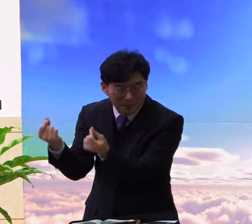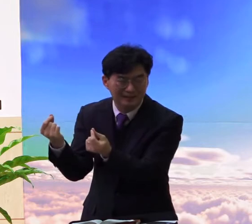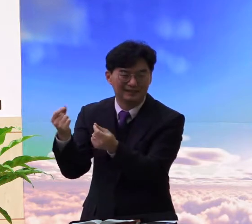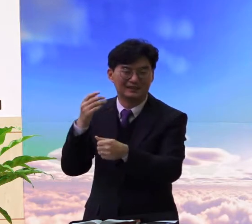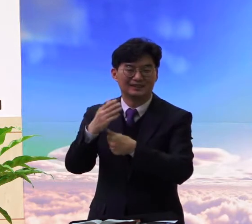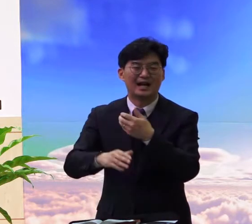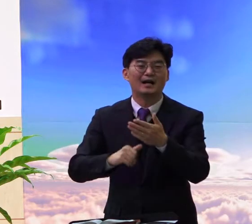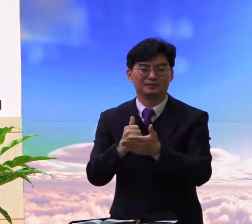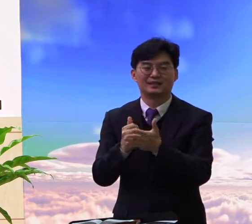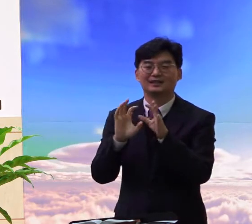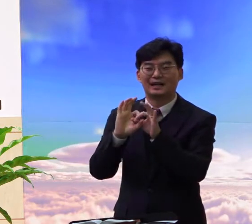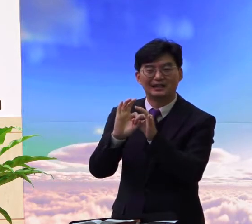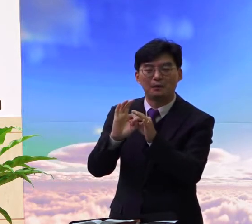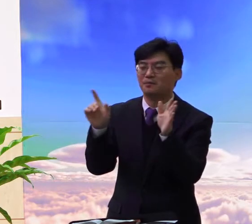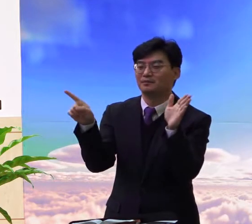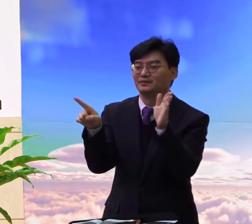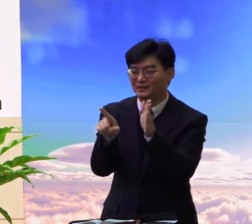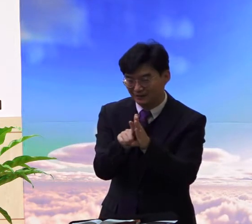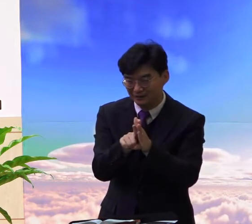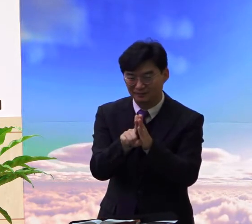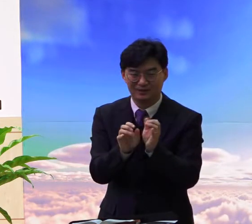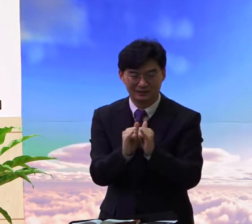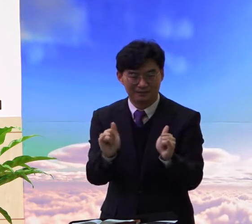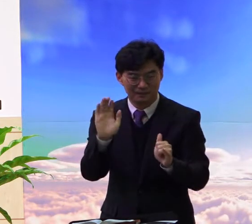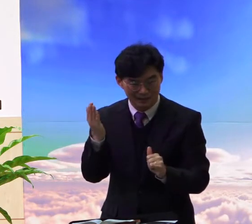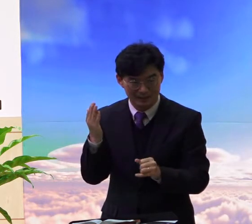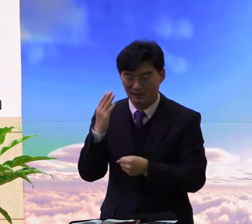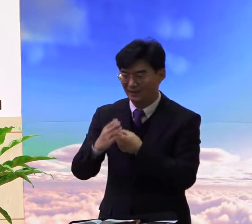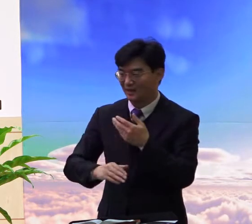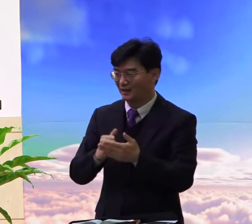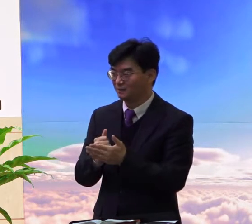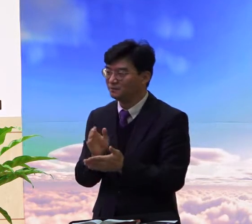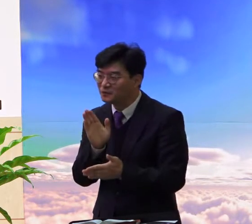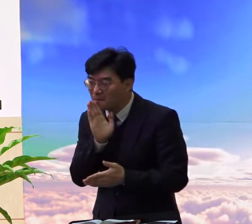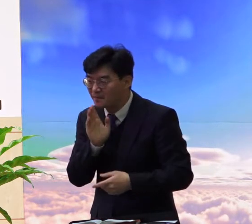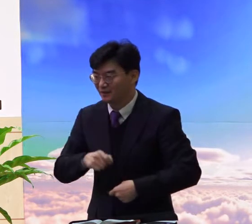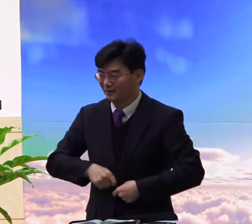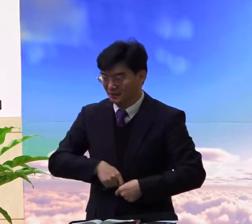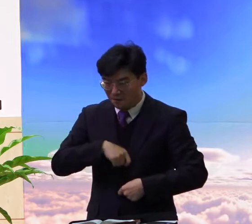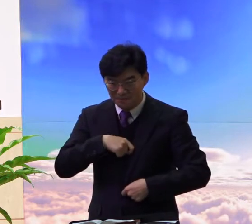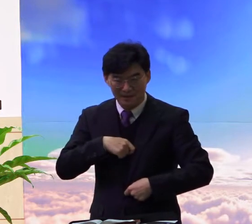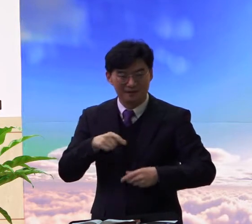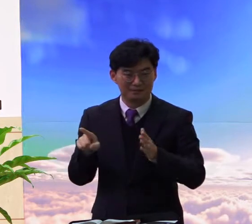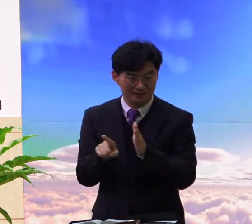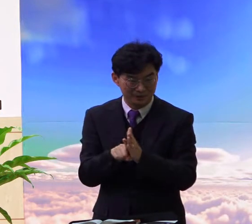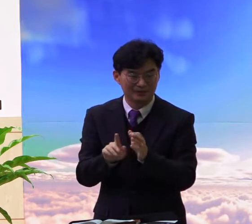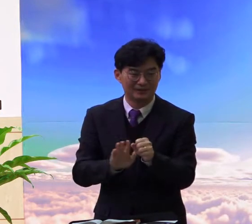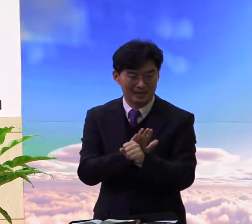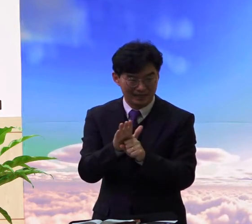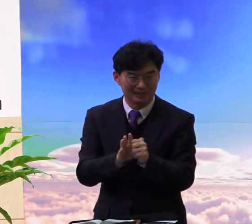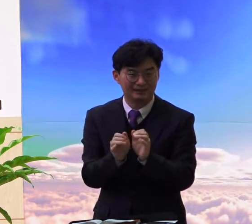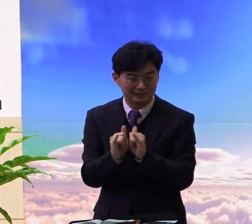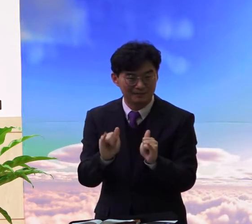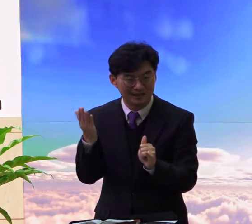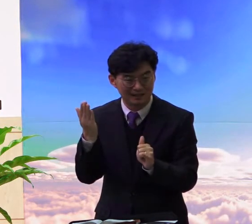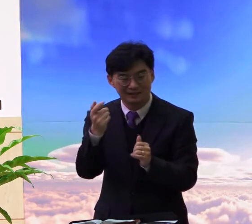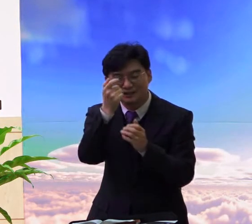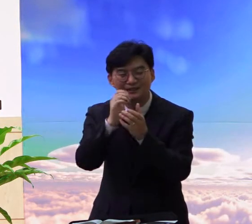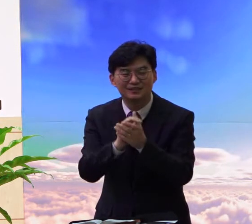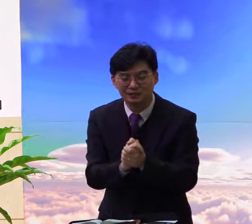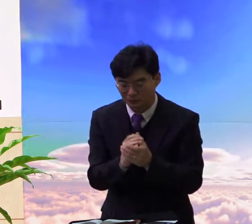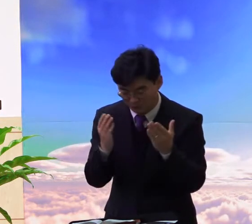사람, 하나님을 정말로 신뢰하는 그런 믿음의 사람 되기를 간절히 소망합니다. 여러분, 다윗의 이야기를 너무나